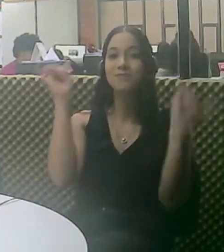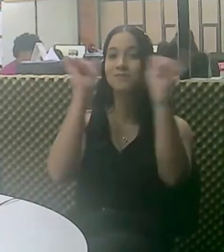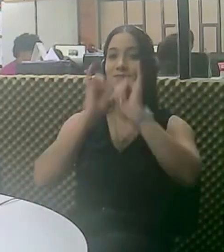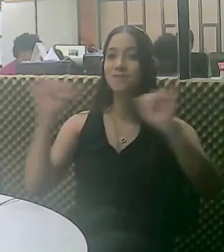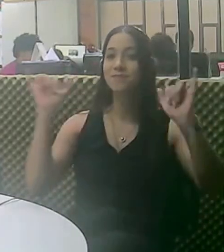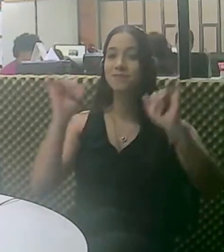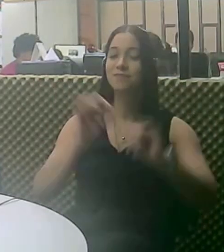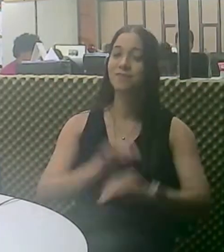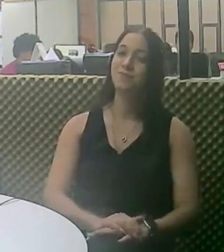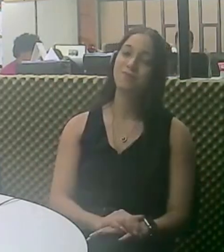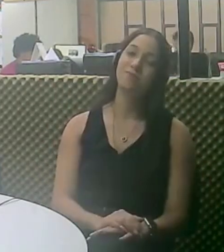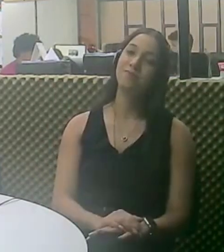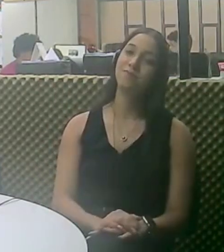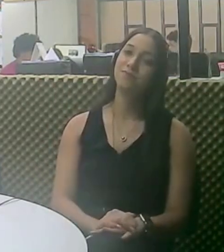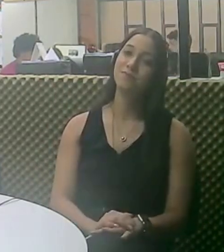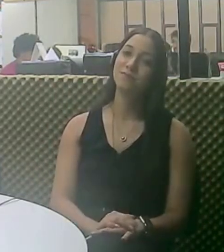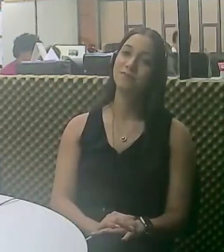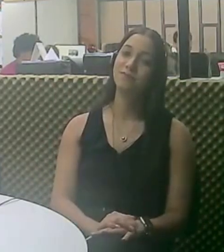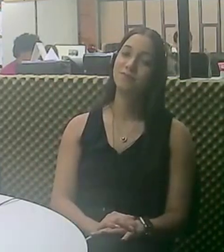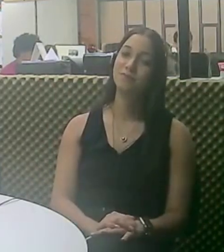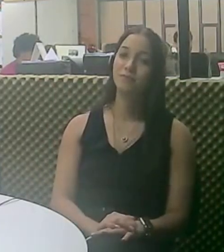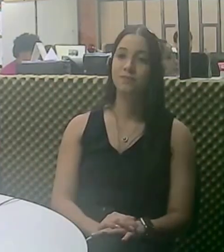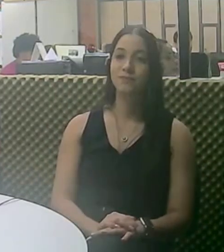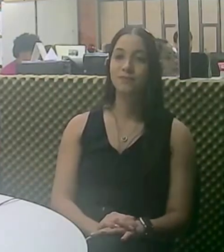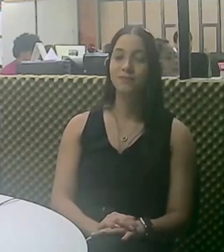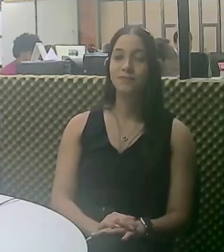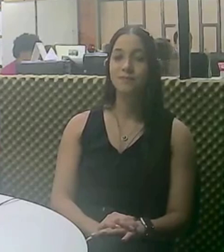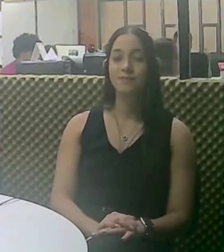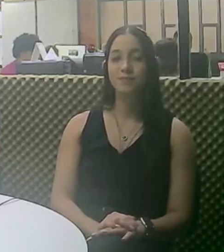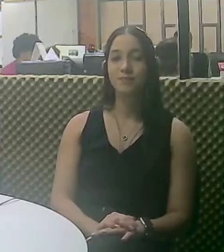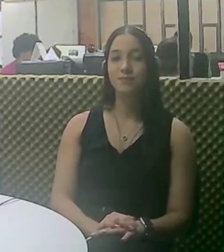com o Giro de Notícias.